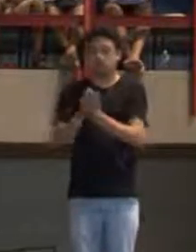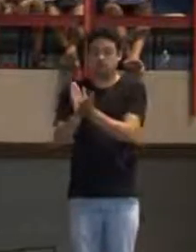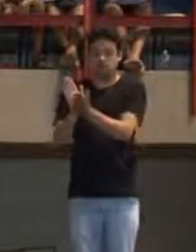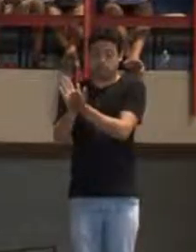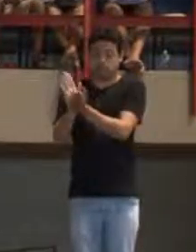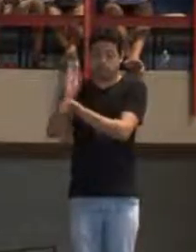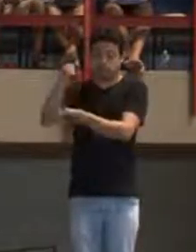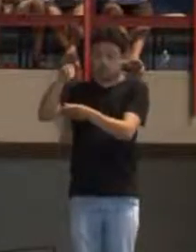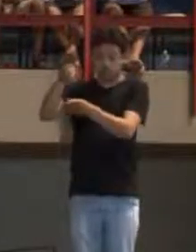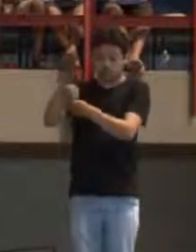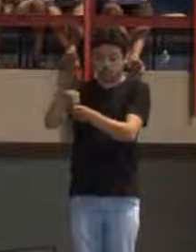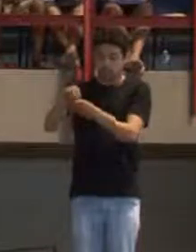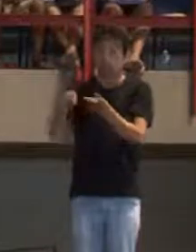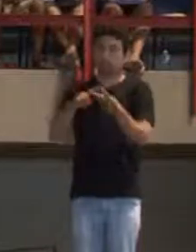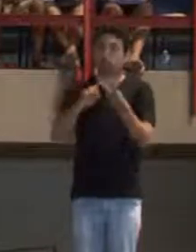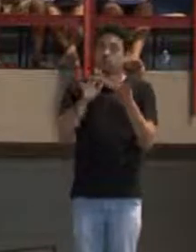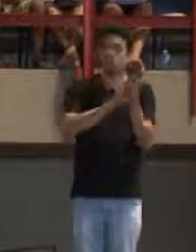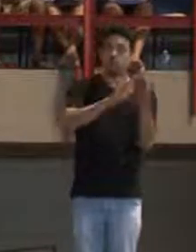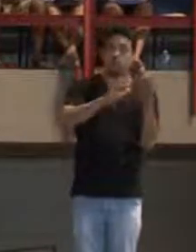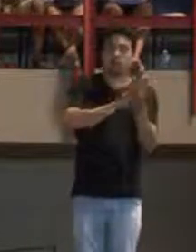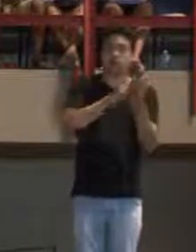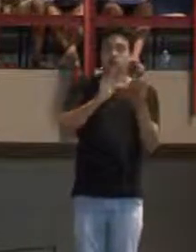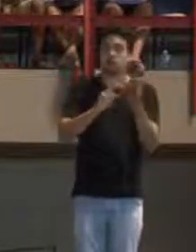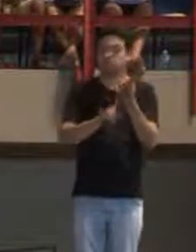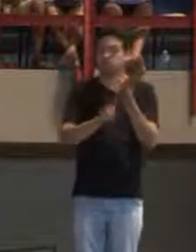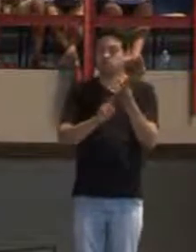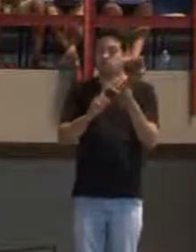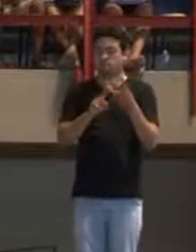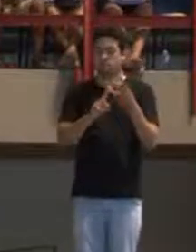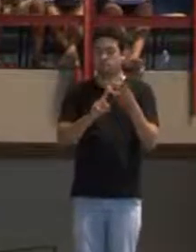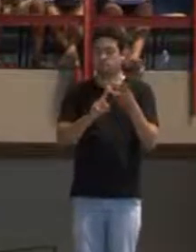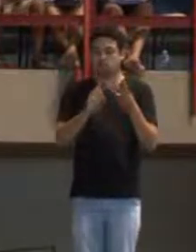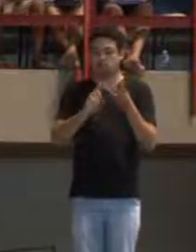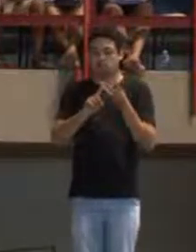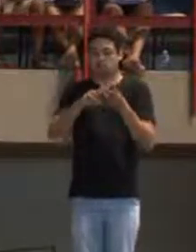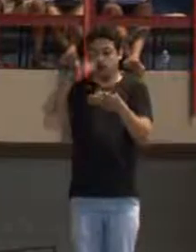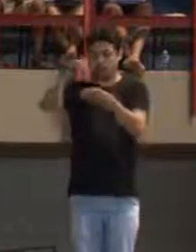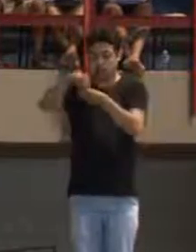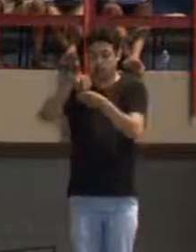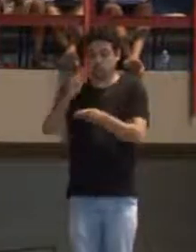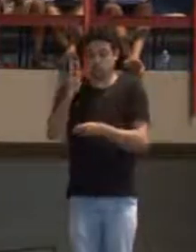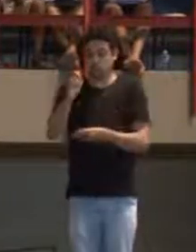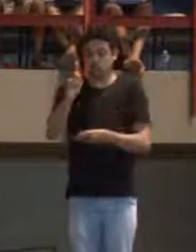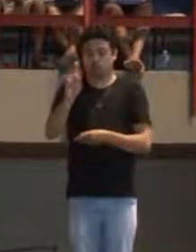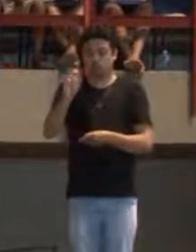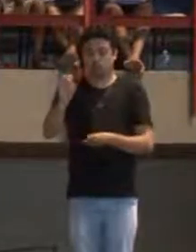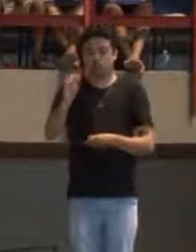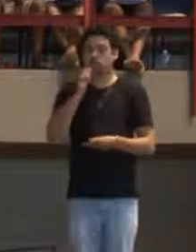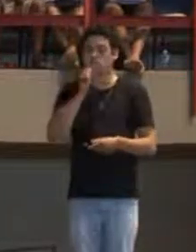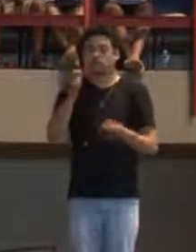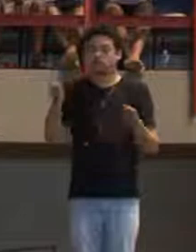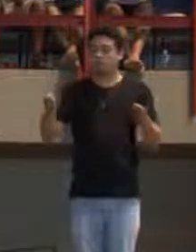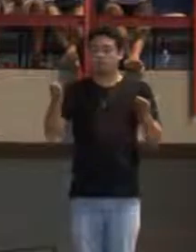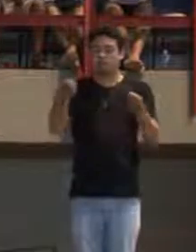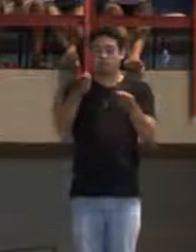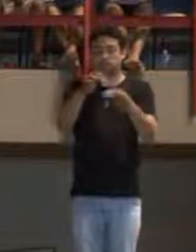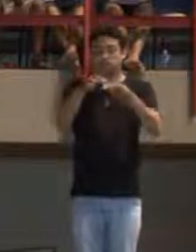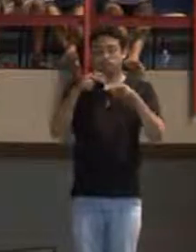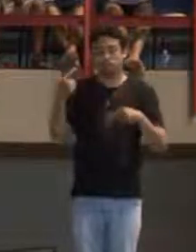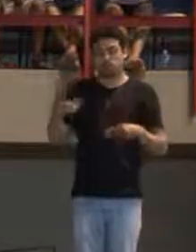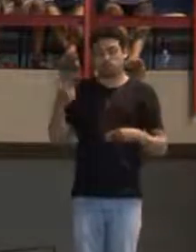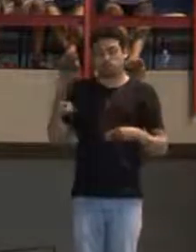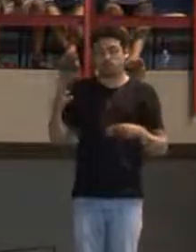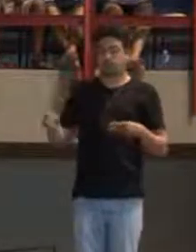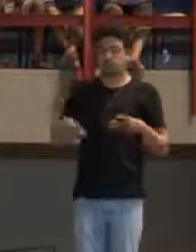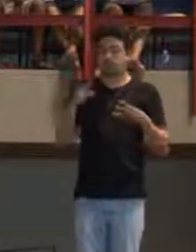celular, algum tablet, algum movido a hidrogênio? Não. Pouquíssimos, né? Então não houve esse